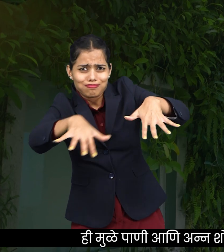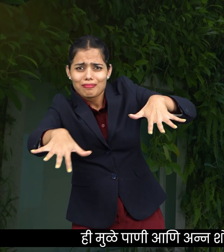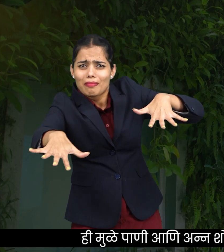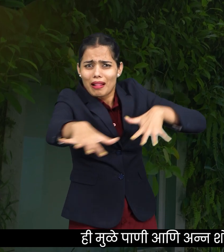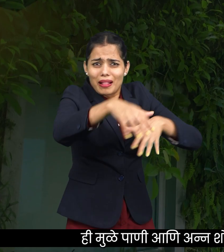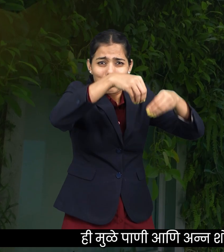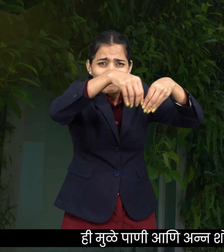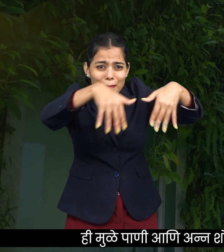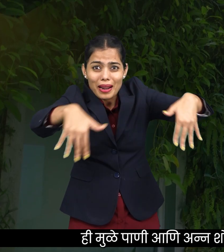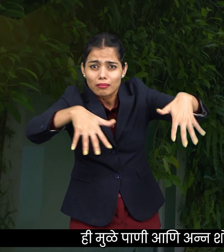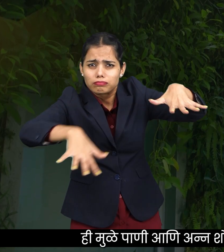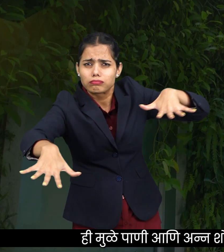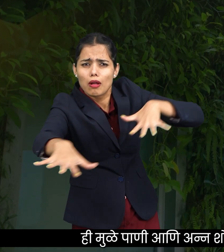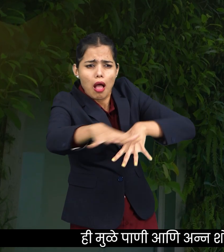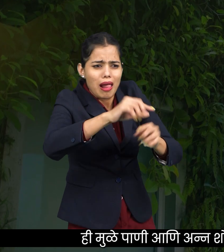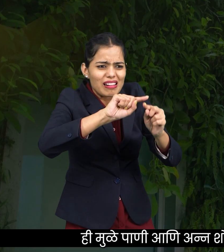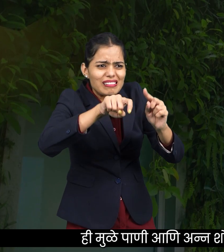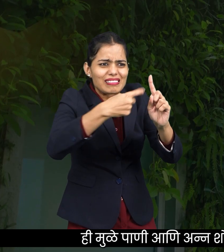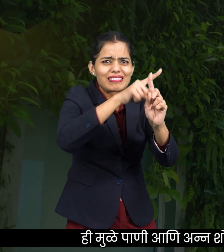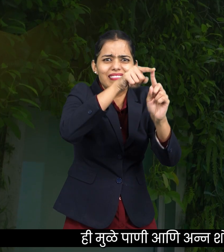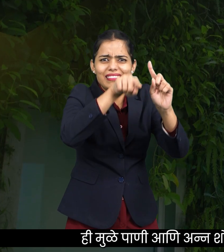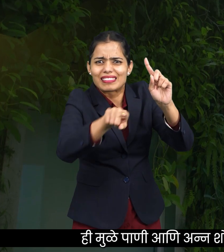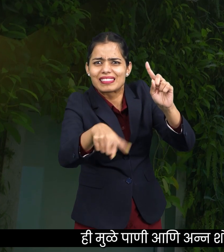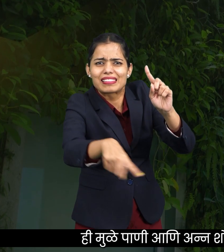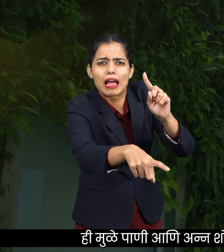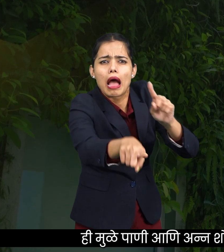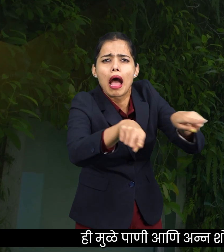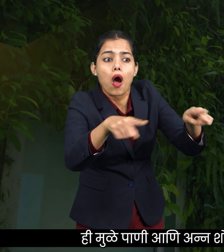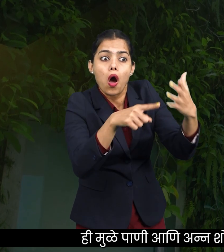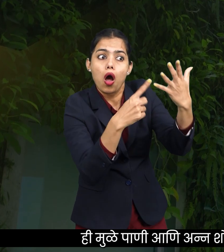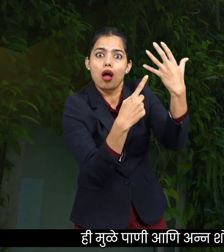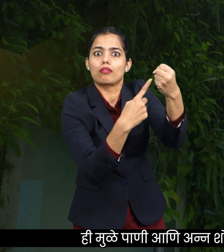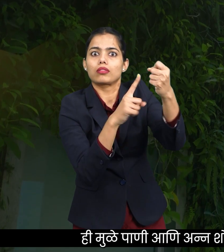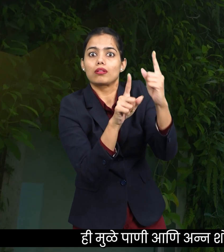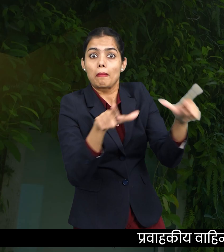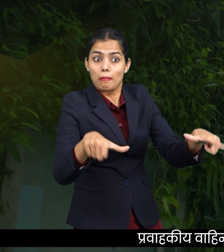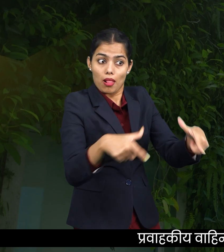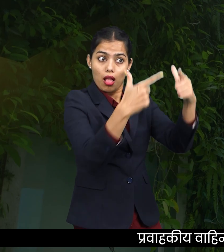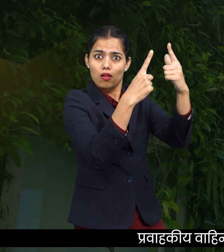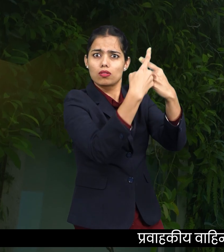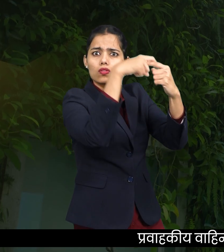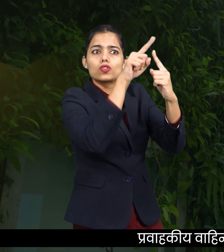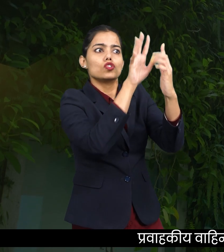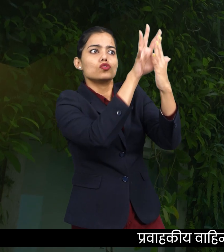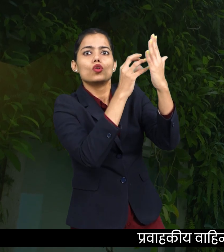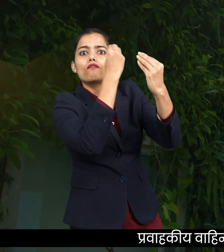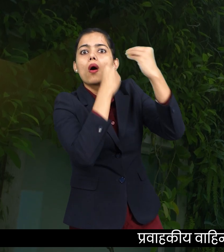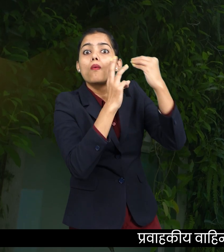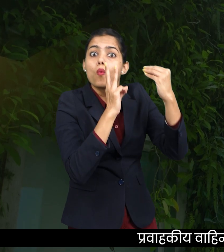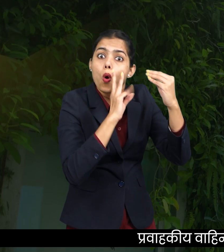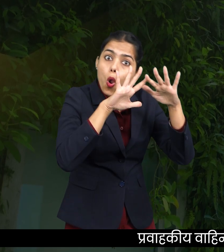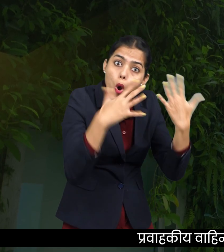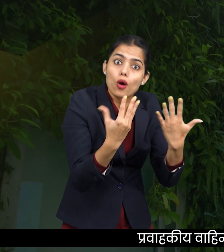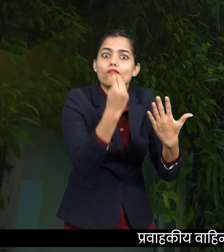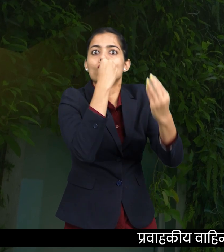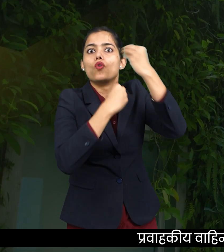ही मुळे पाणी आणि अन्न शोषण्यासाठी यजमान वनस्पतीचा प्रवाहहीय